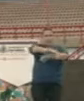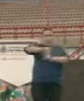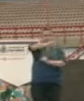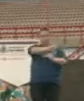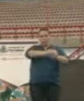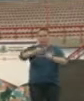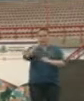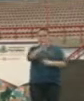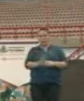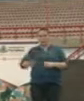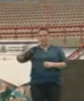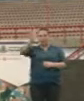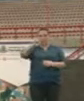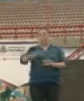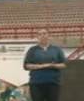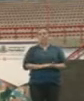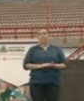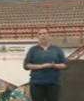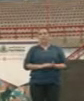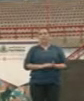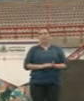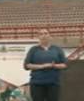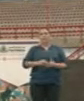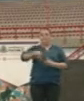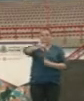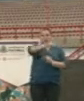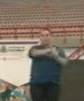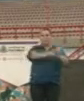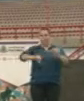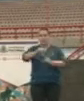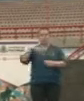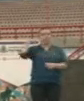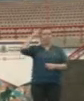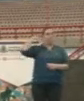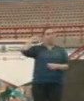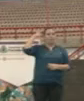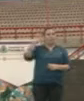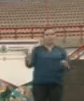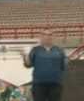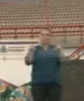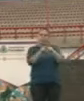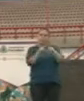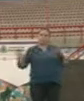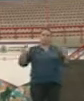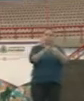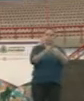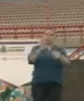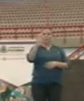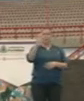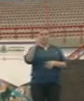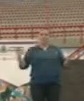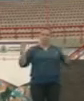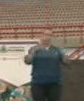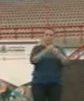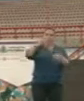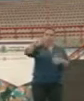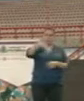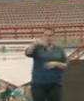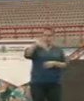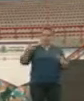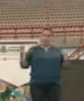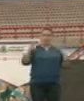na Europa, tá? Nós vamos mudar a maneira de fazer música usando ciência, a matemática aplicada aí na